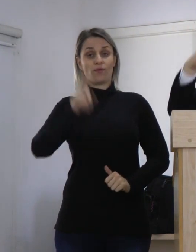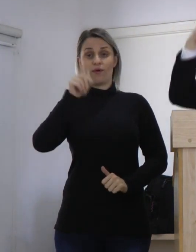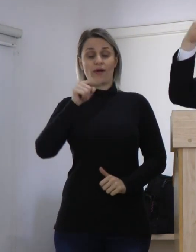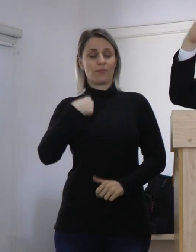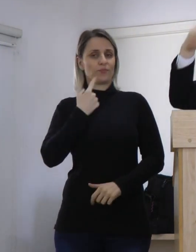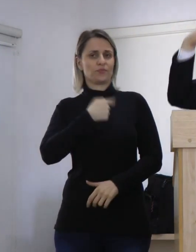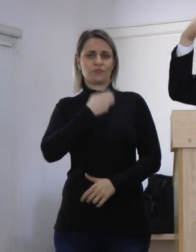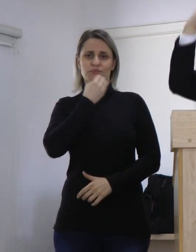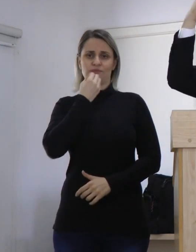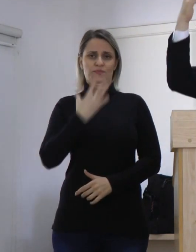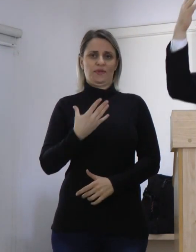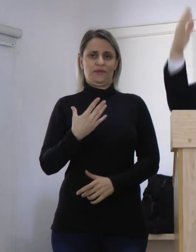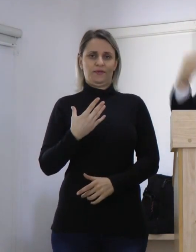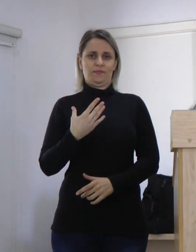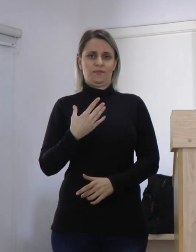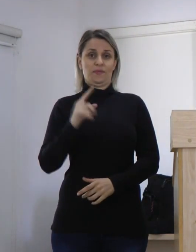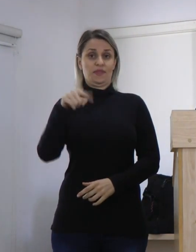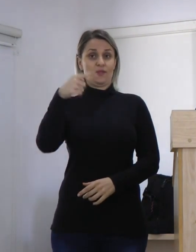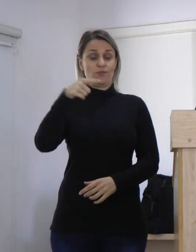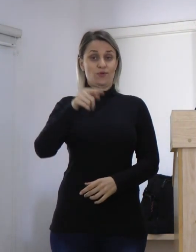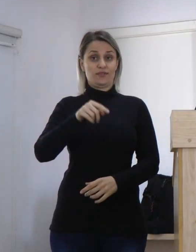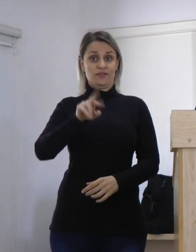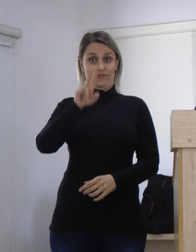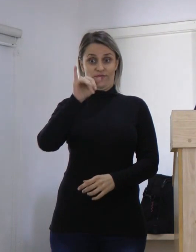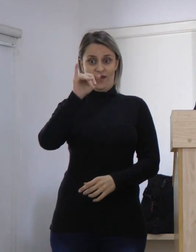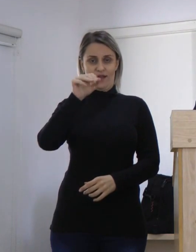muito melhor depois que passa pelo umbral.